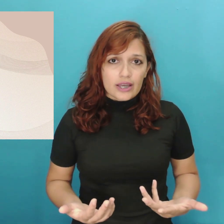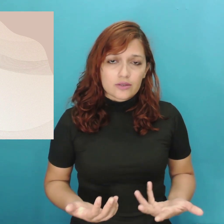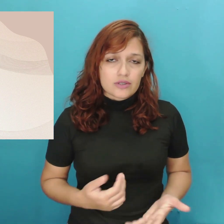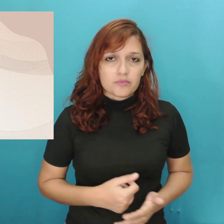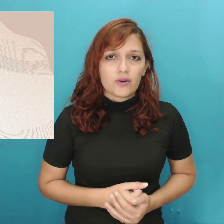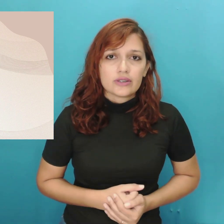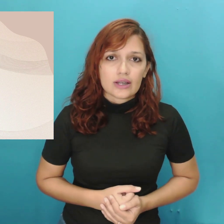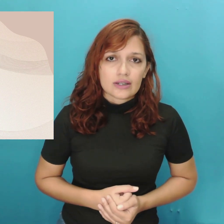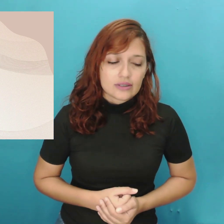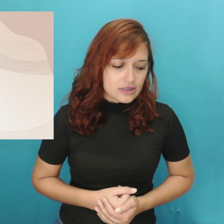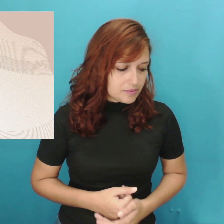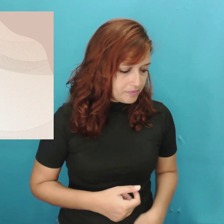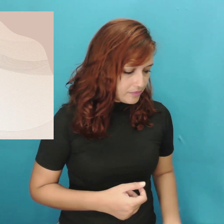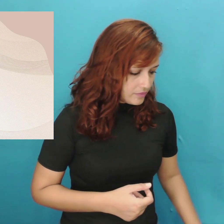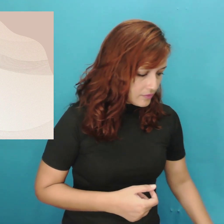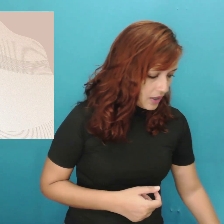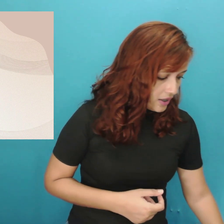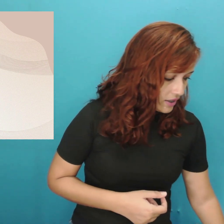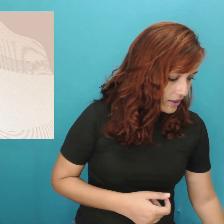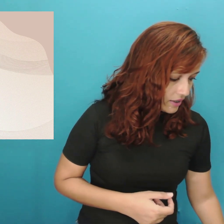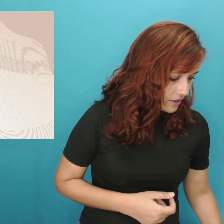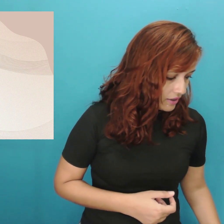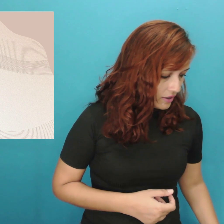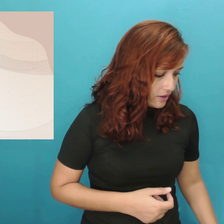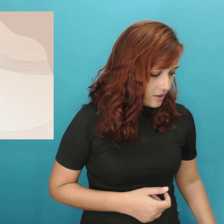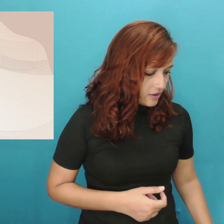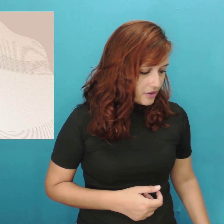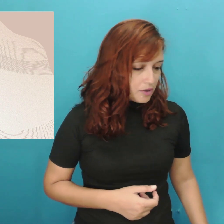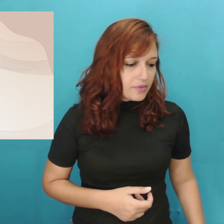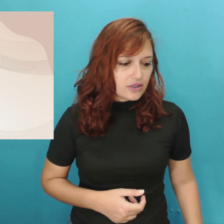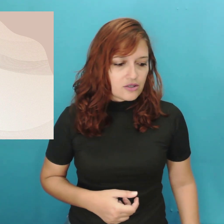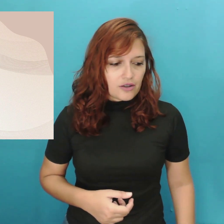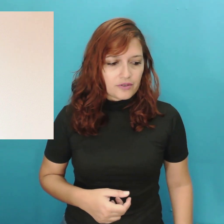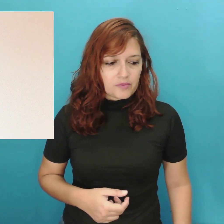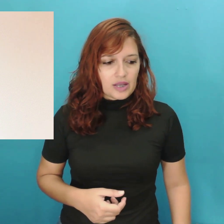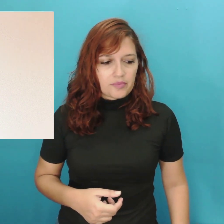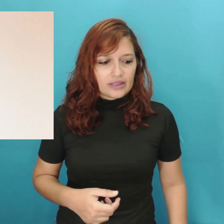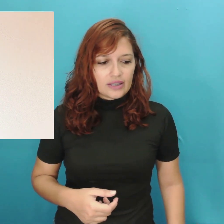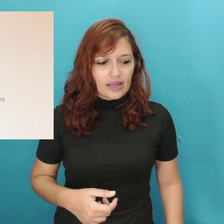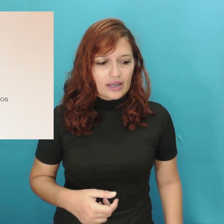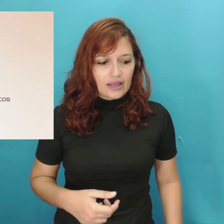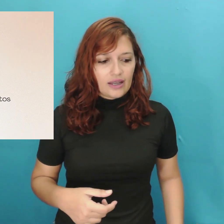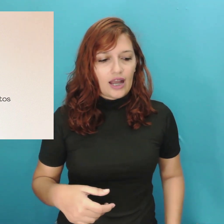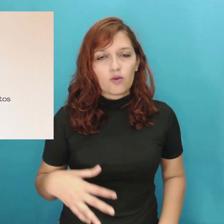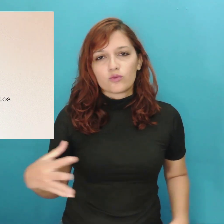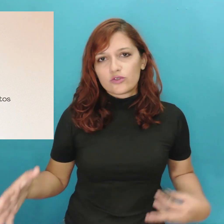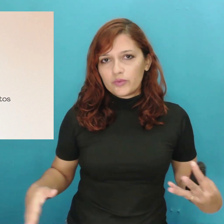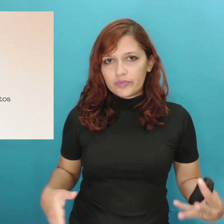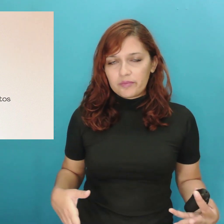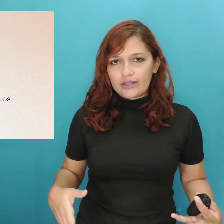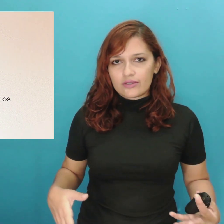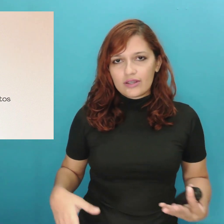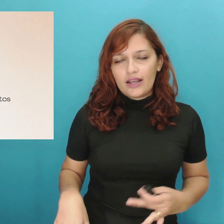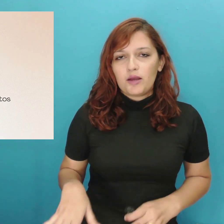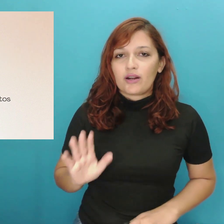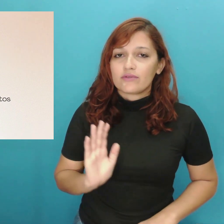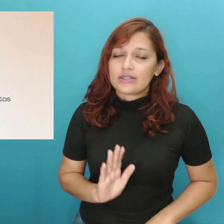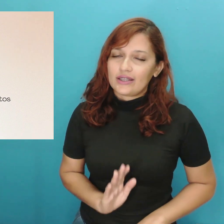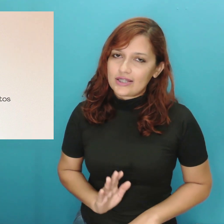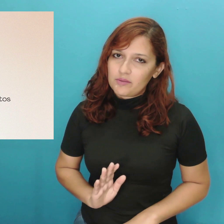conceitos importantes e também nós já vamos aprender alguns cumprimentos. Para você, nessa